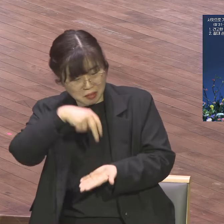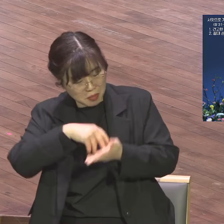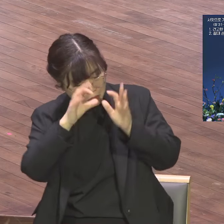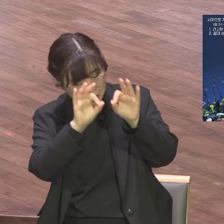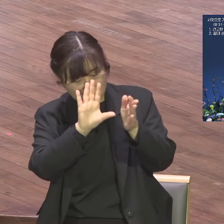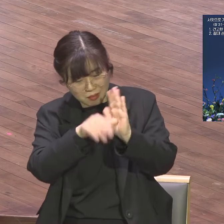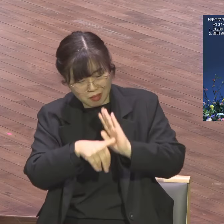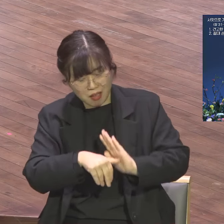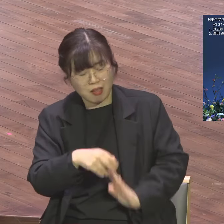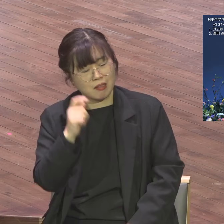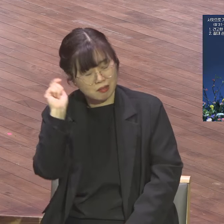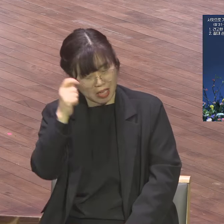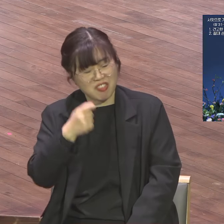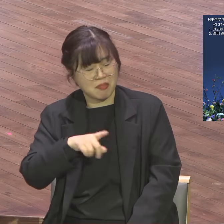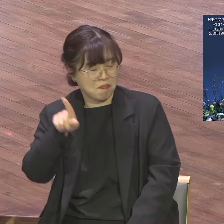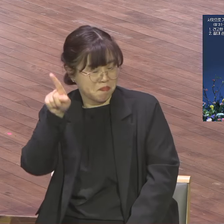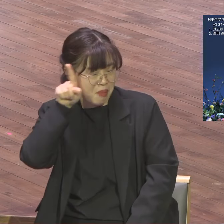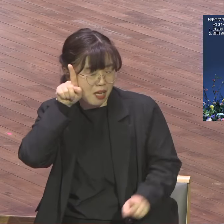앞대로 재입니까?